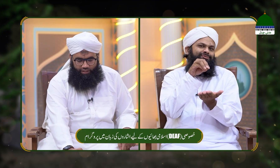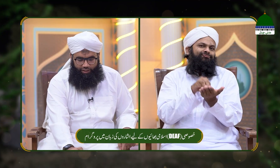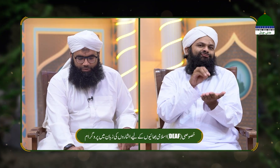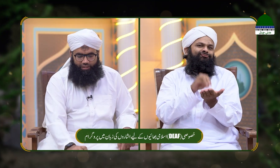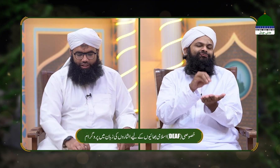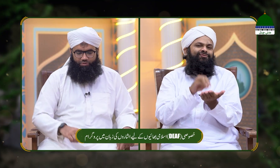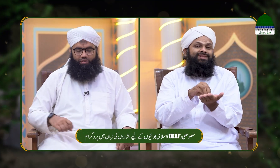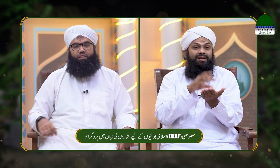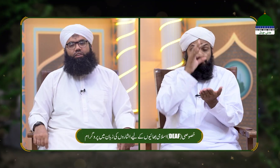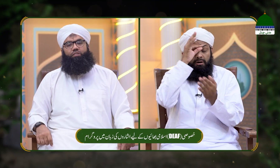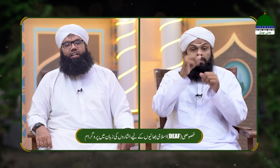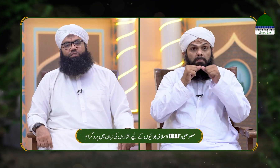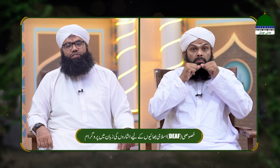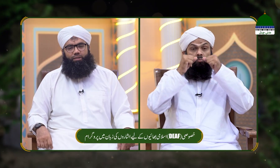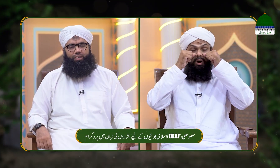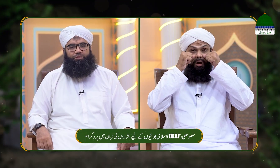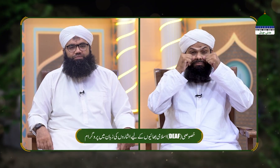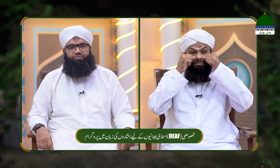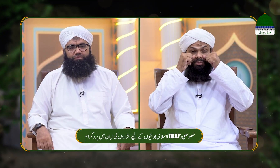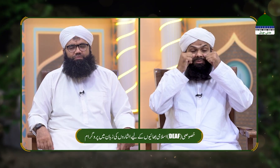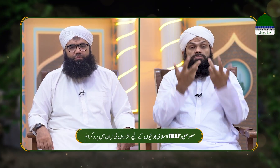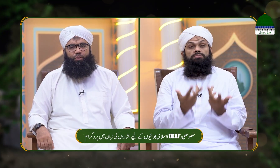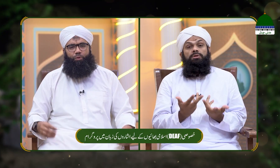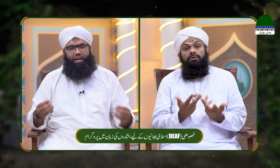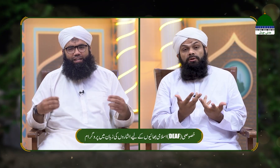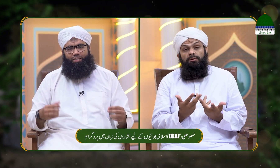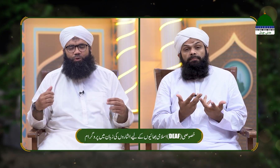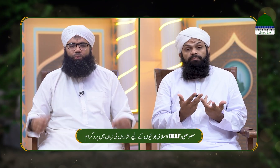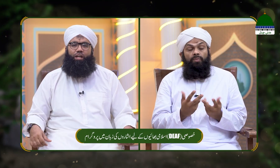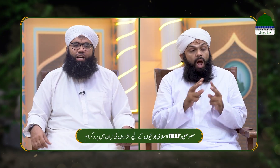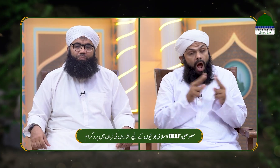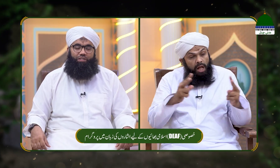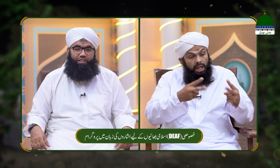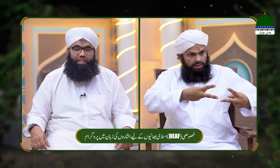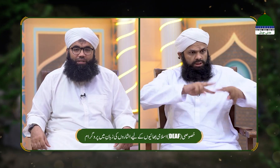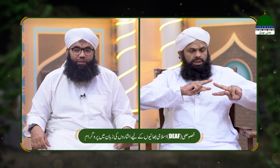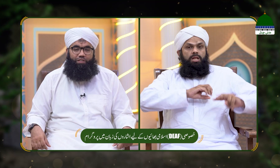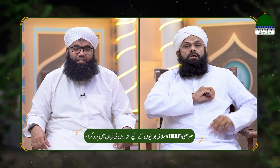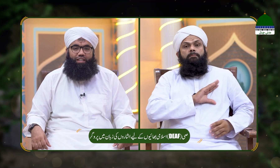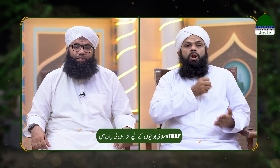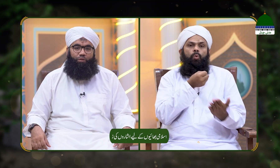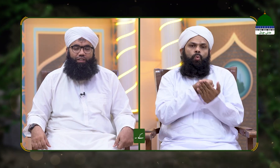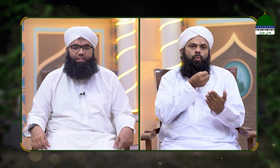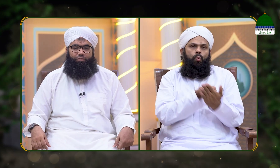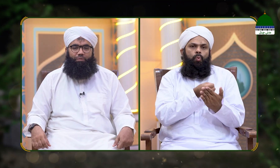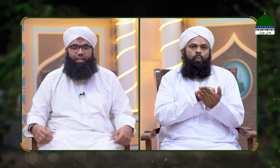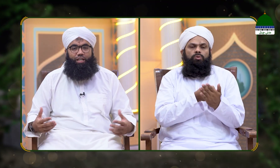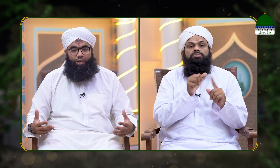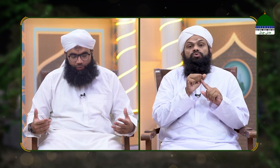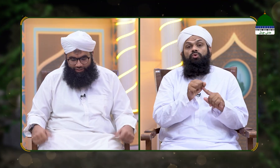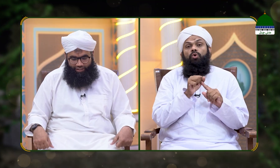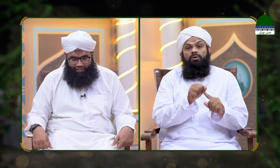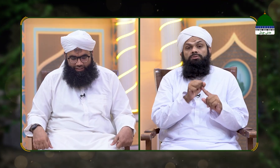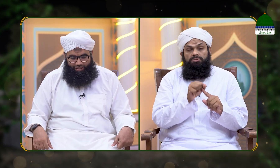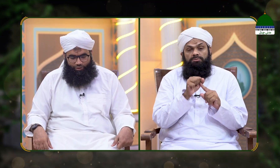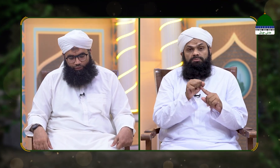سب کو نبی کریم صلی اللہ علیہ وآلہ وسلم کی مبارک اداؤں کو اپنی زندگی میں نافذ کرنے کی توفیق عطا فرمائے، ان